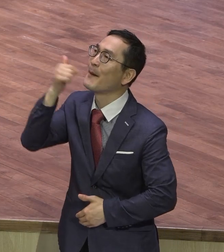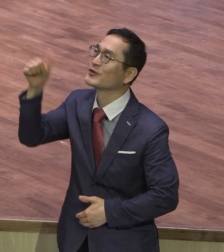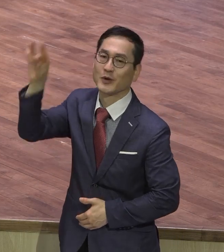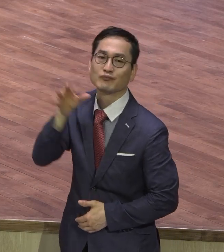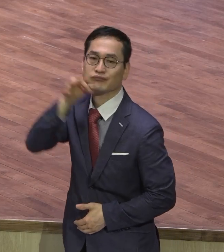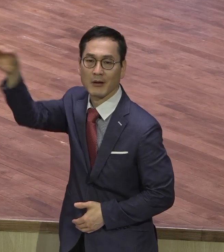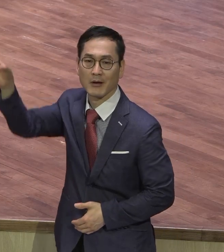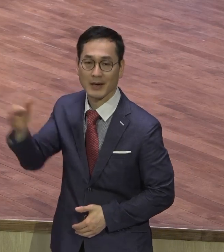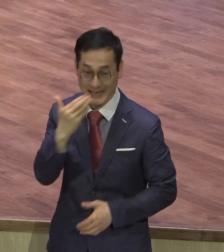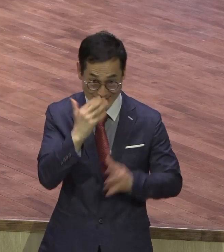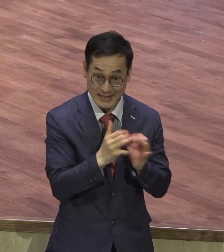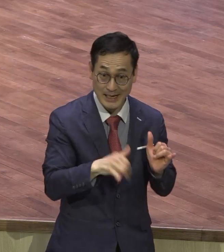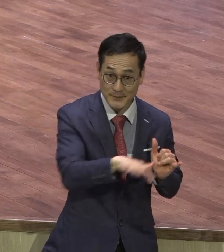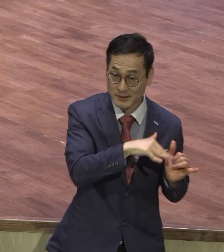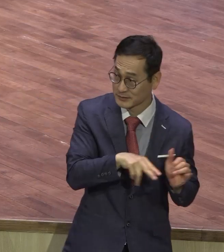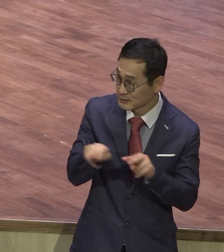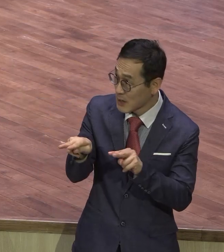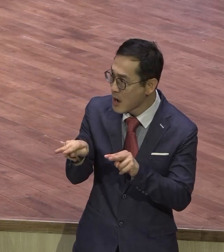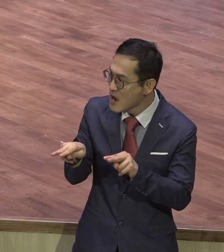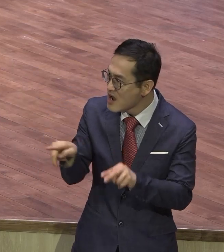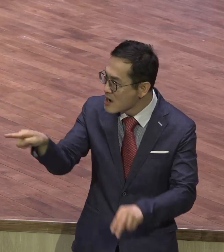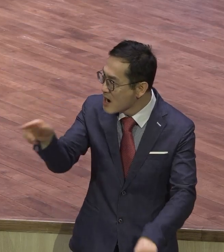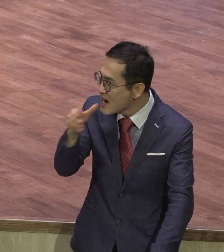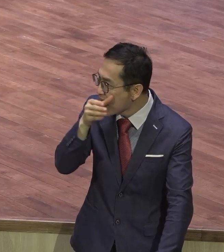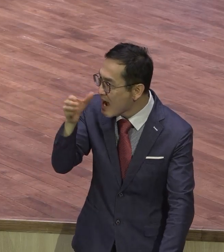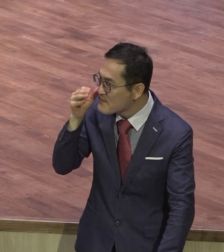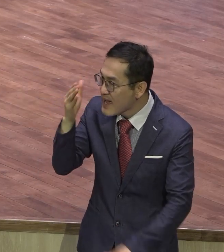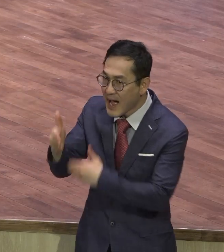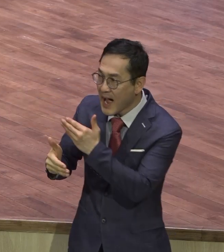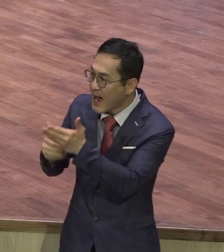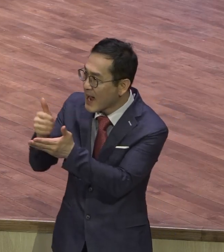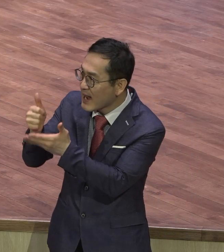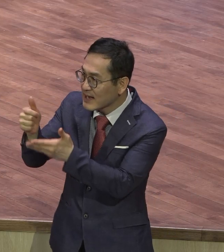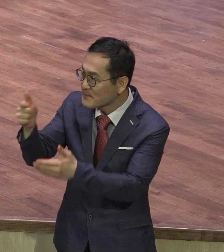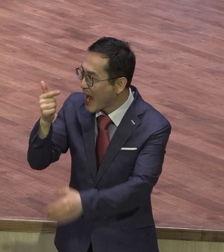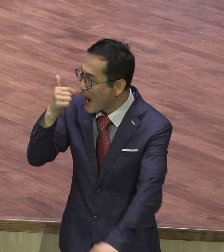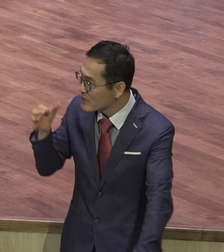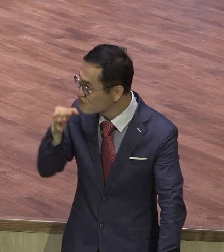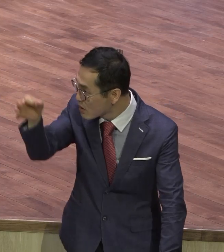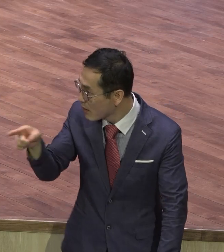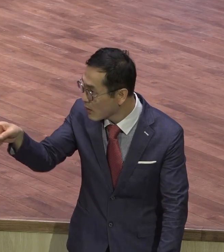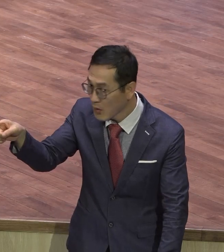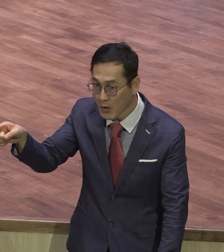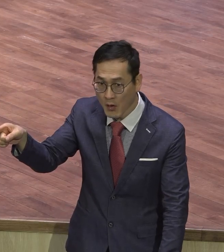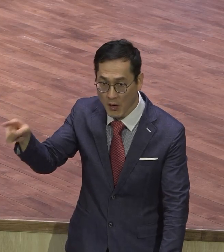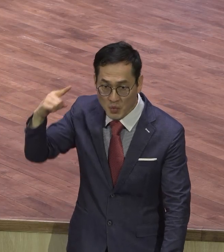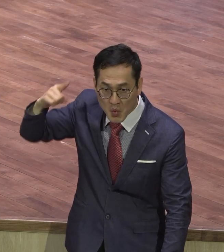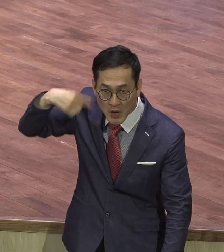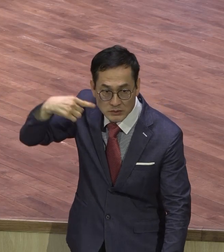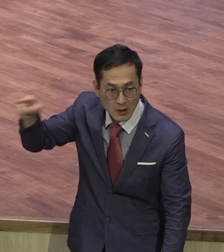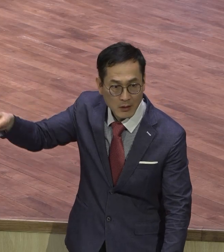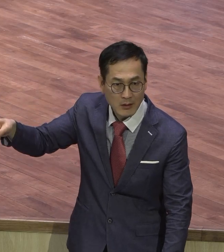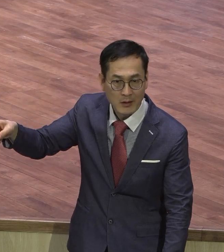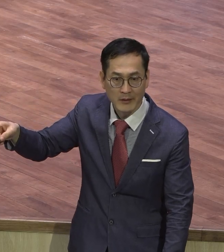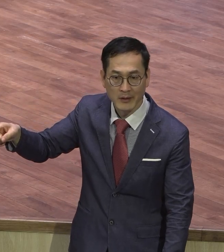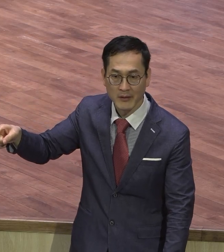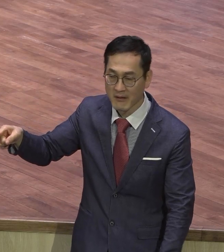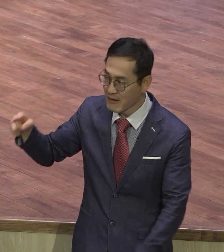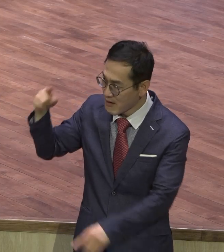유대인 지도자들이 오히려 어떻게 우리가 이름도 못 부르는 감히 여호와 하나님을